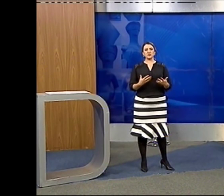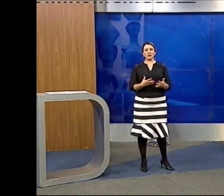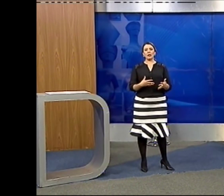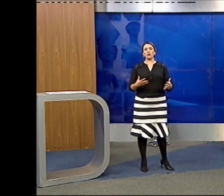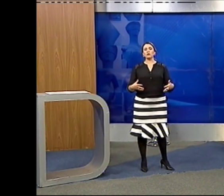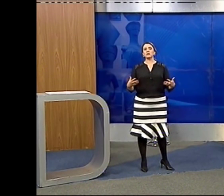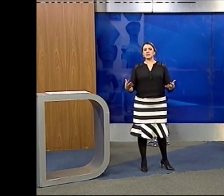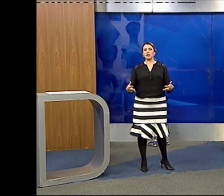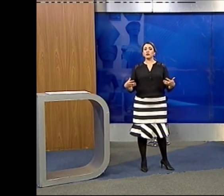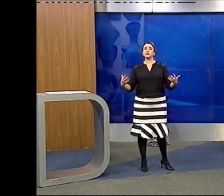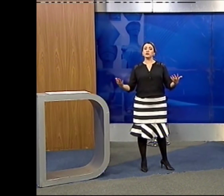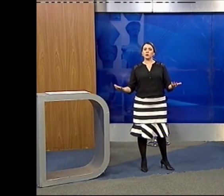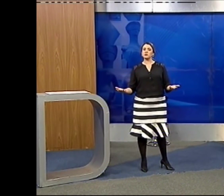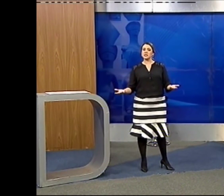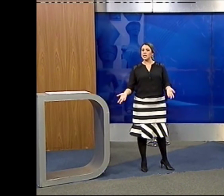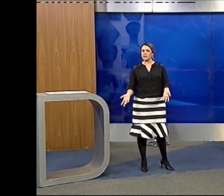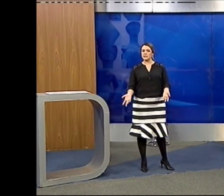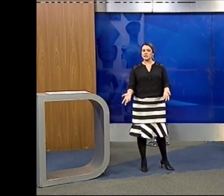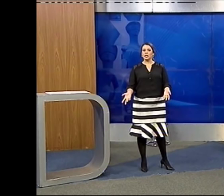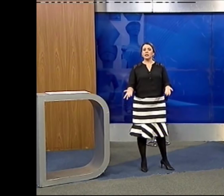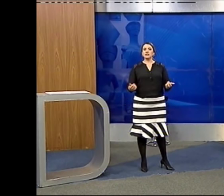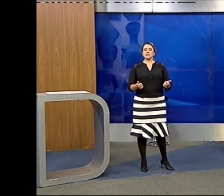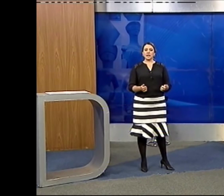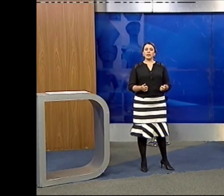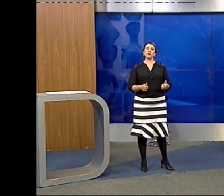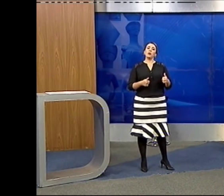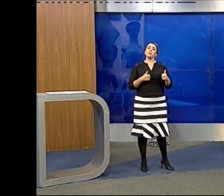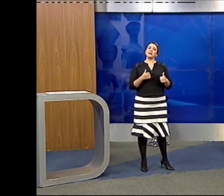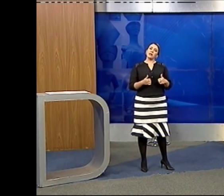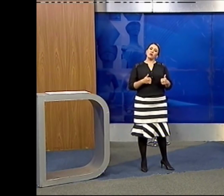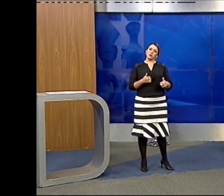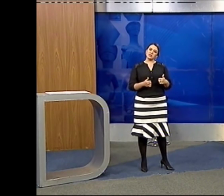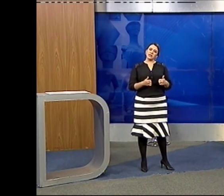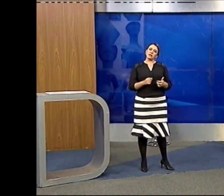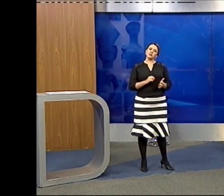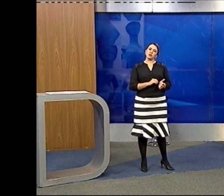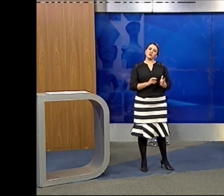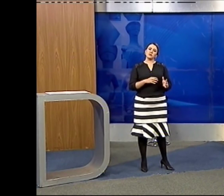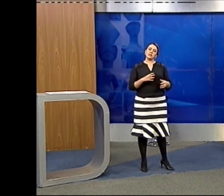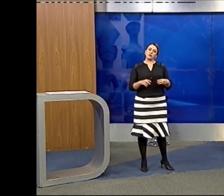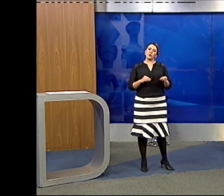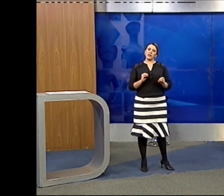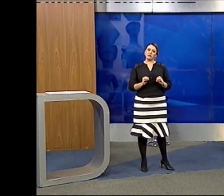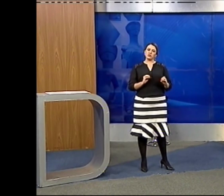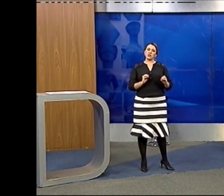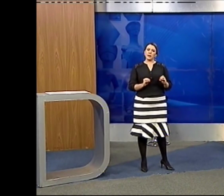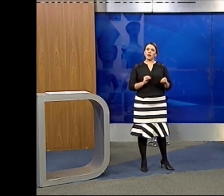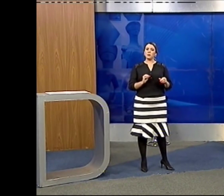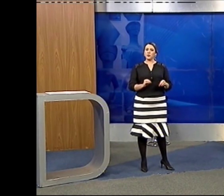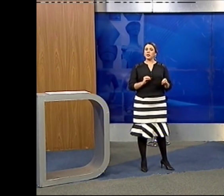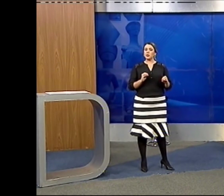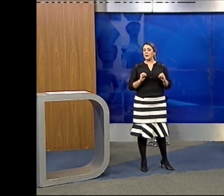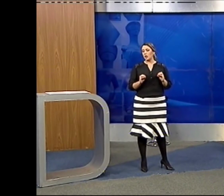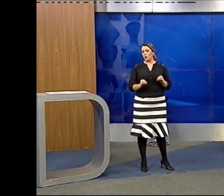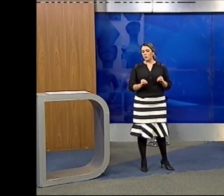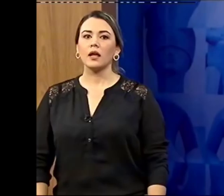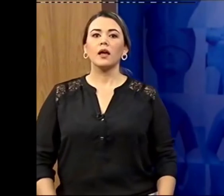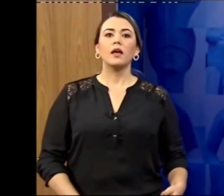de falar ao longo das aulas de todos eles, certo? Mas alguns deles nós vamos ter um cuidado de trabalhar um pouquinho melhor.